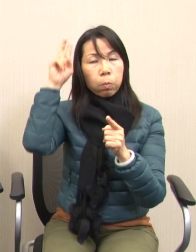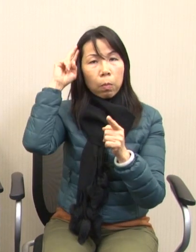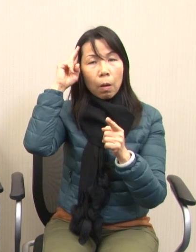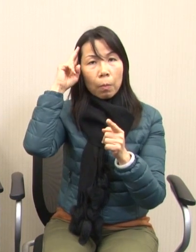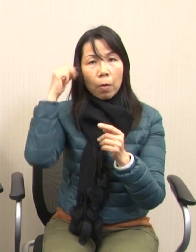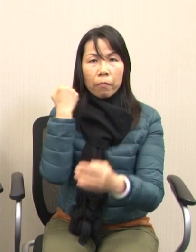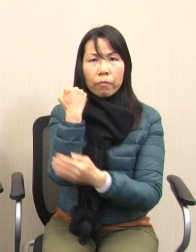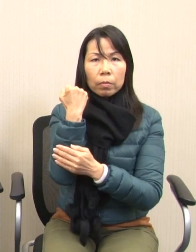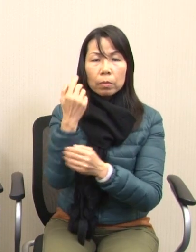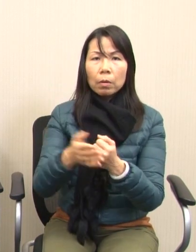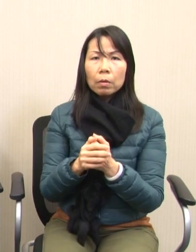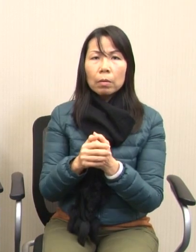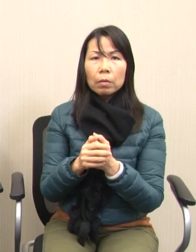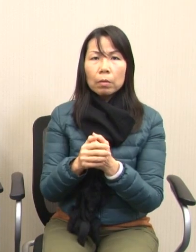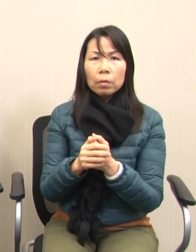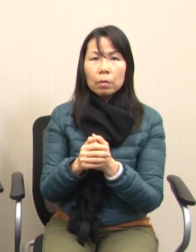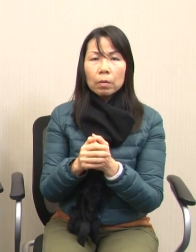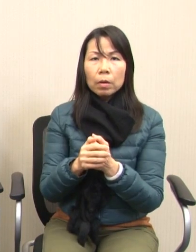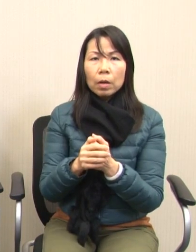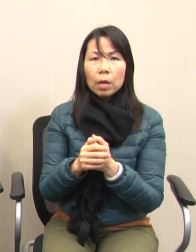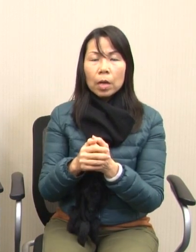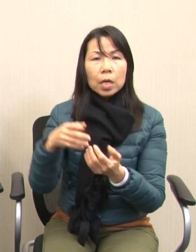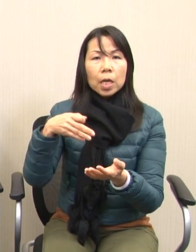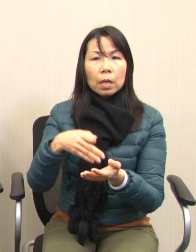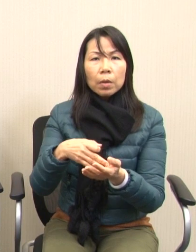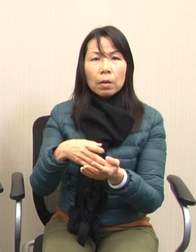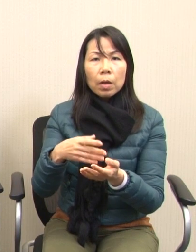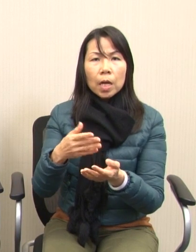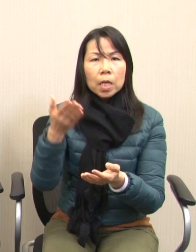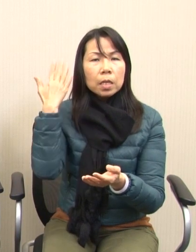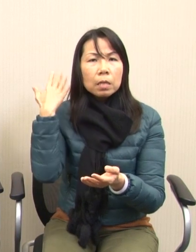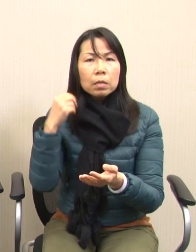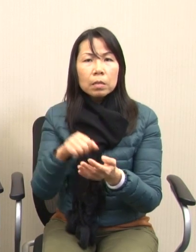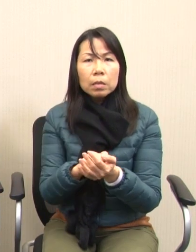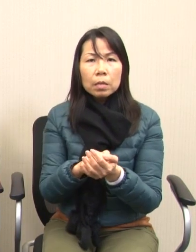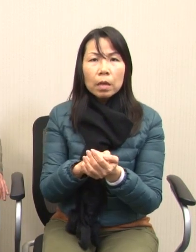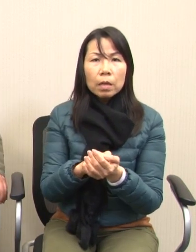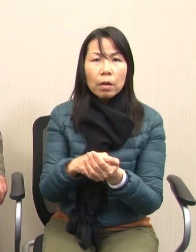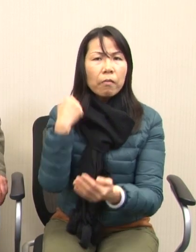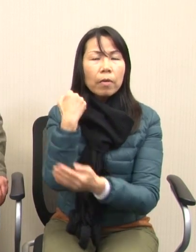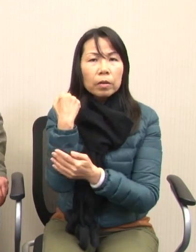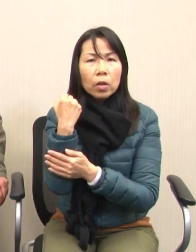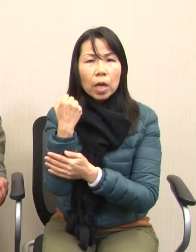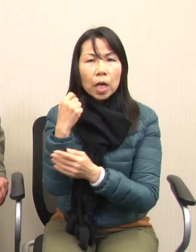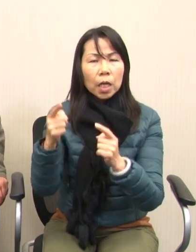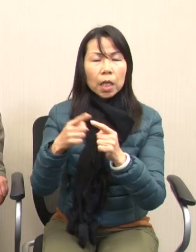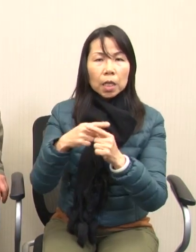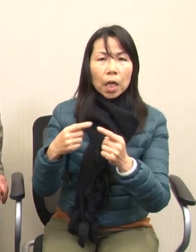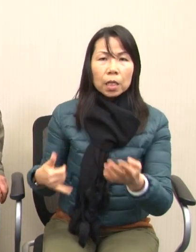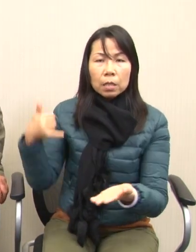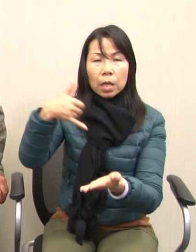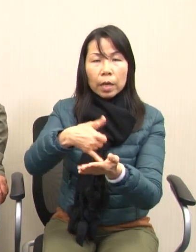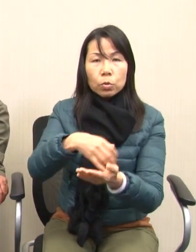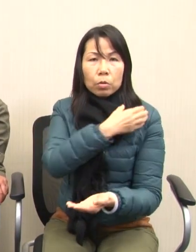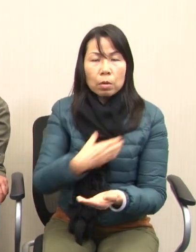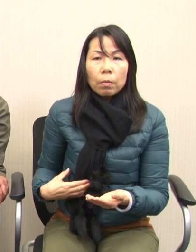的就是話，其實常務應該參選啊！以前咧唔即係反對人參選，我真的不係好